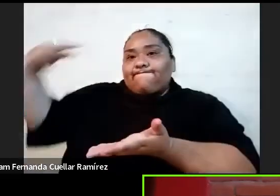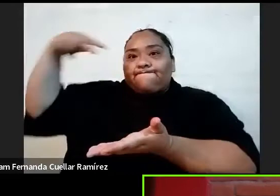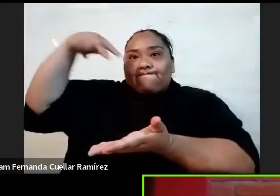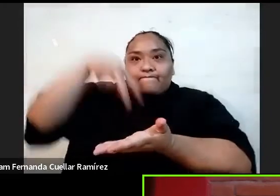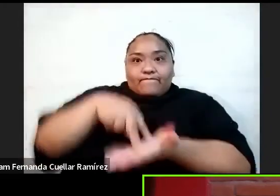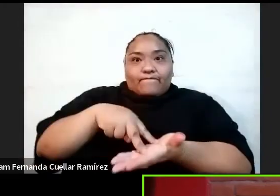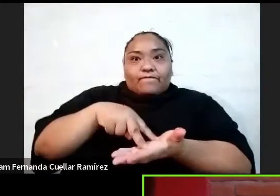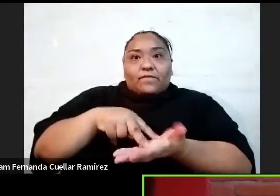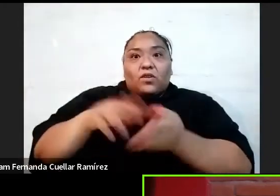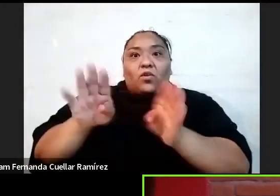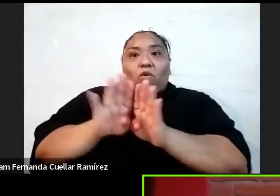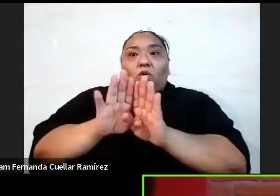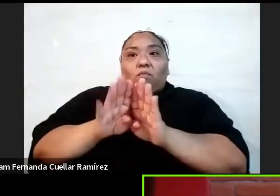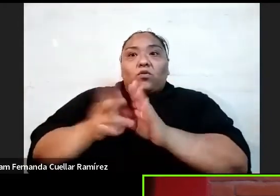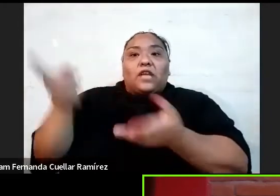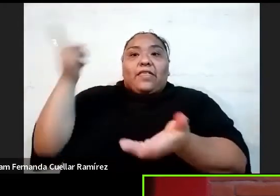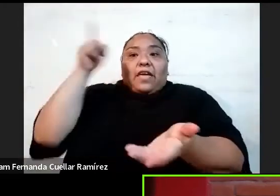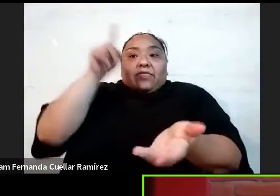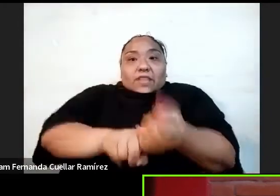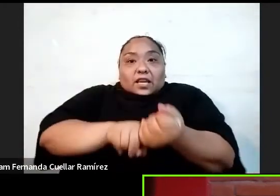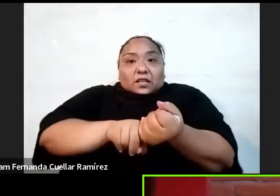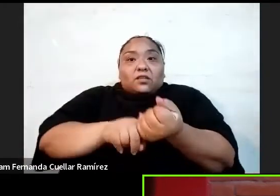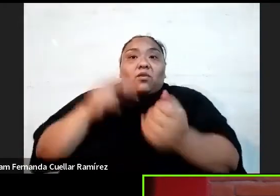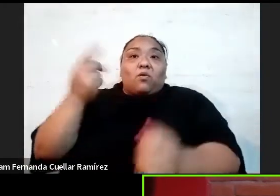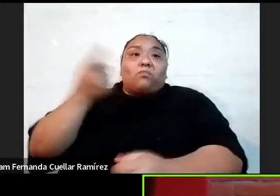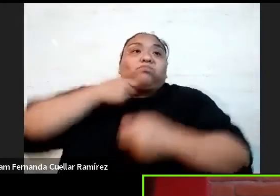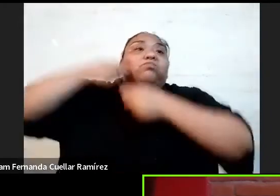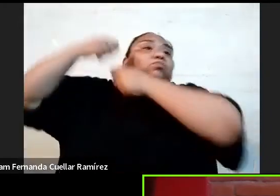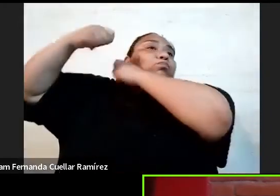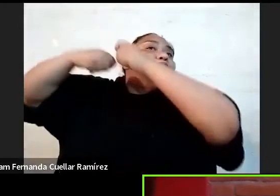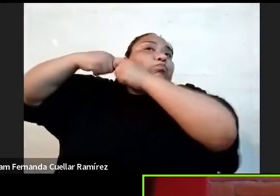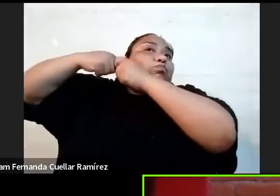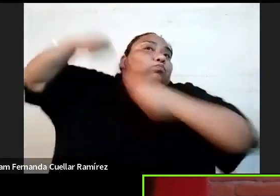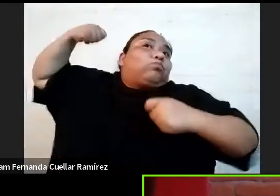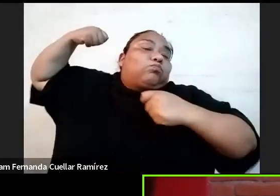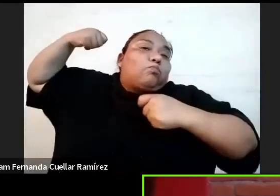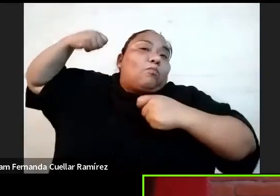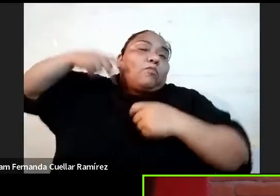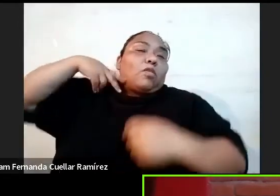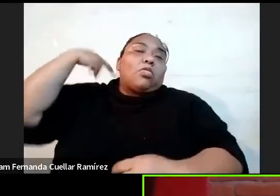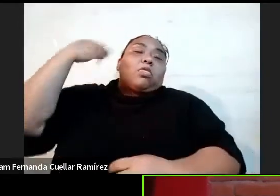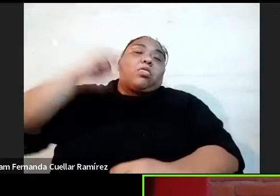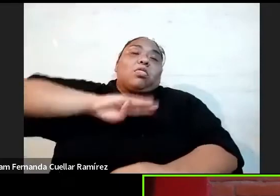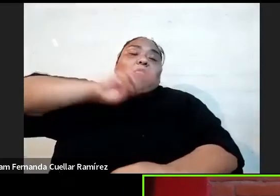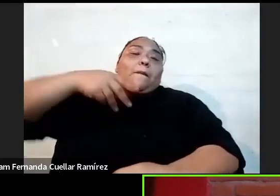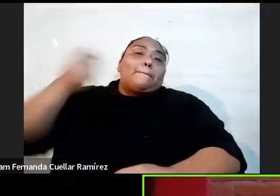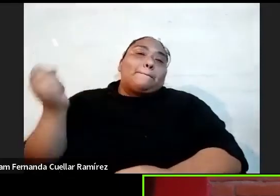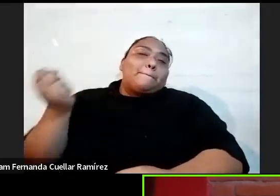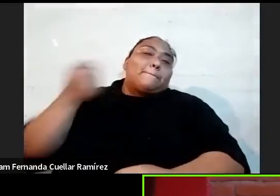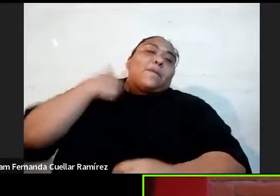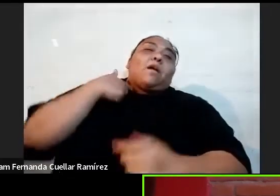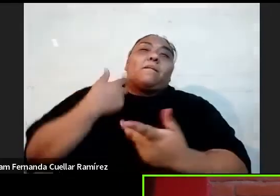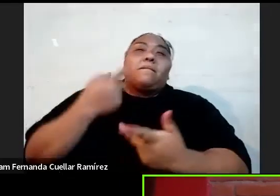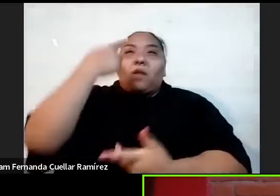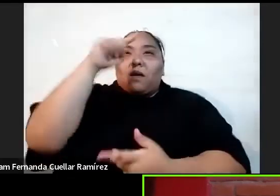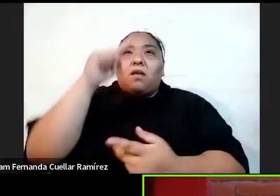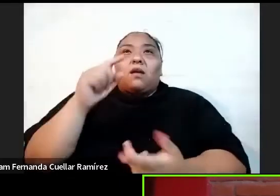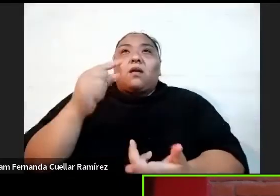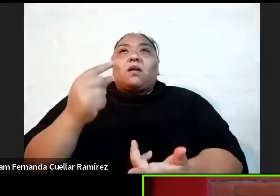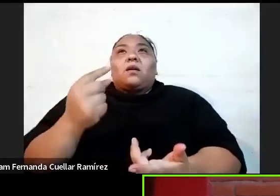suicidándome en el escenario, pero por medio del arte, como si de tanto arte me estuviera muriendo. Y es como muy